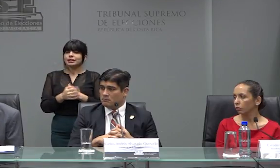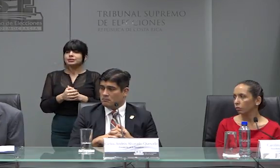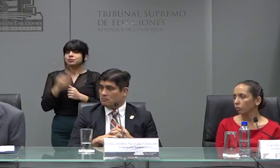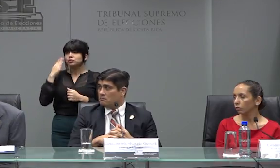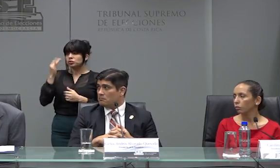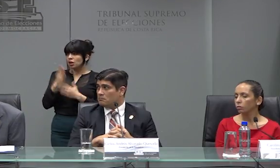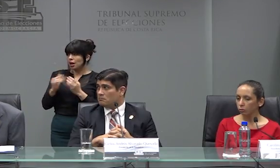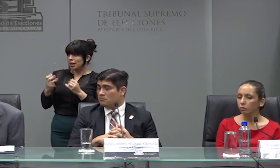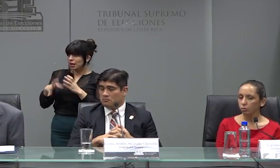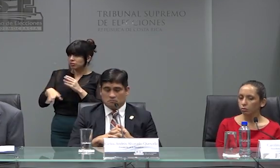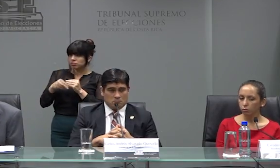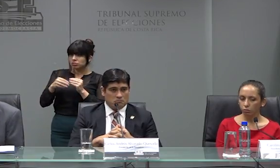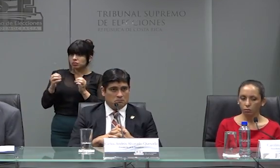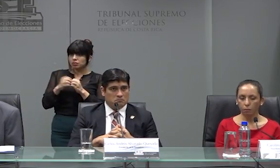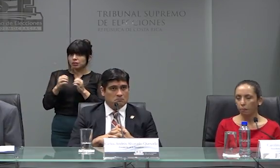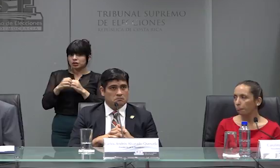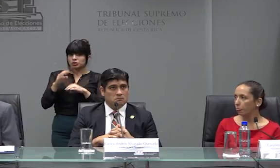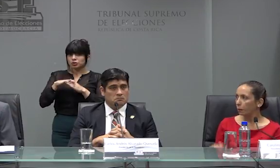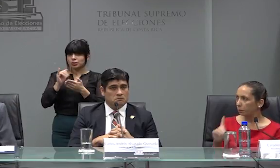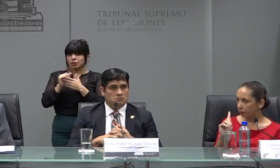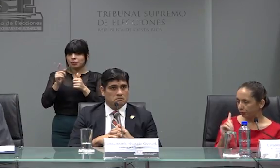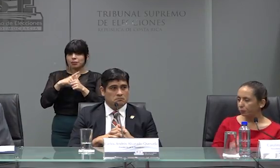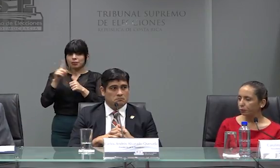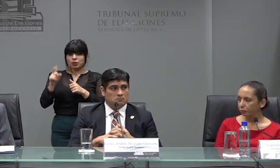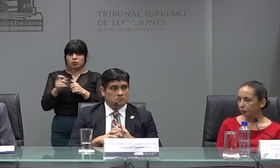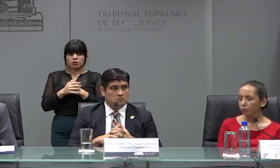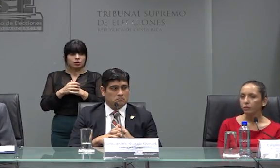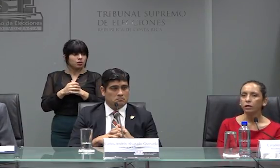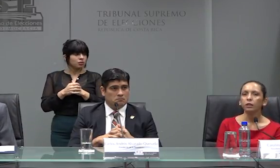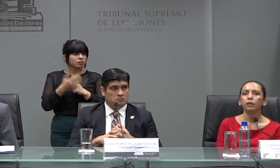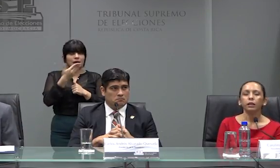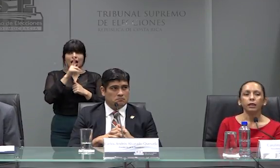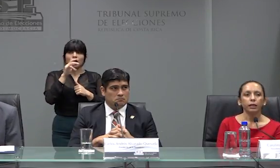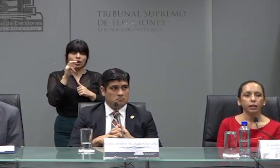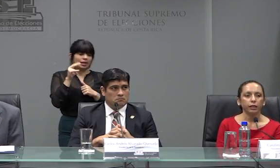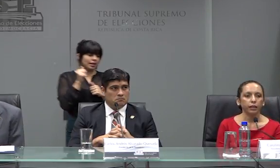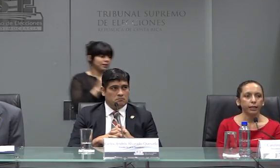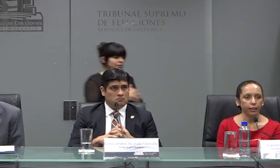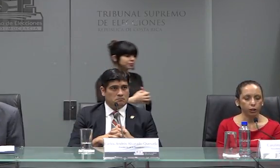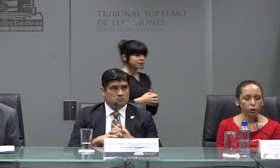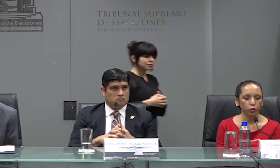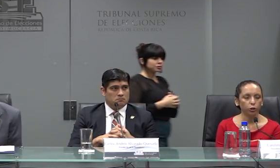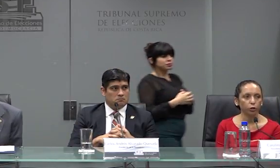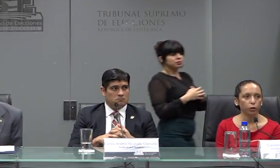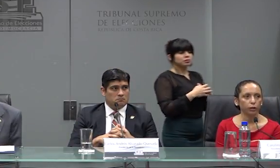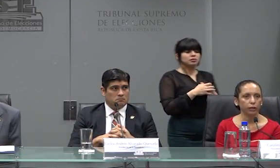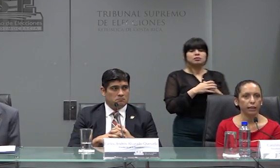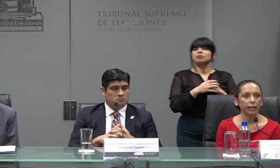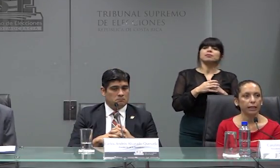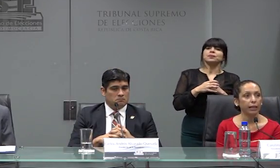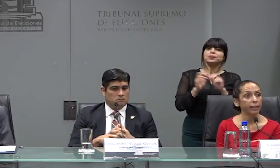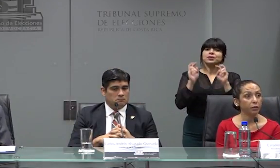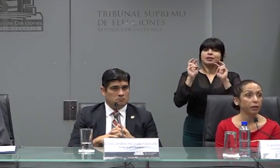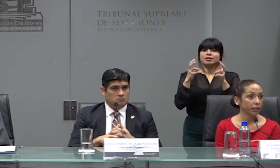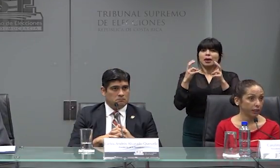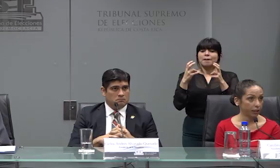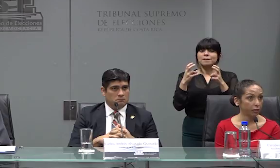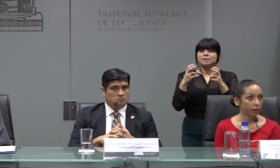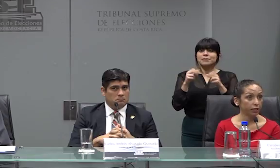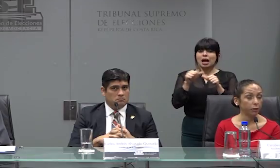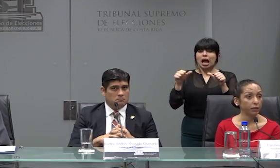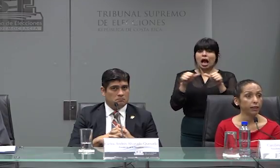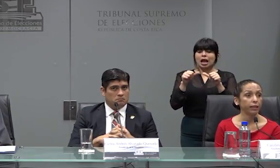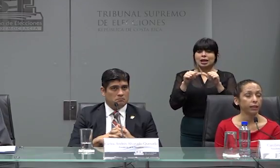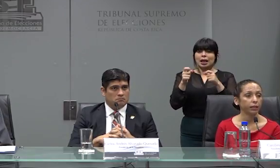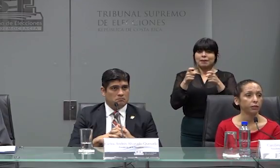No sé si alguien quiere agregar sobre esta primera pregunta. Doña Carolina. En el caso del área